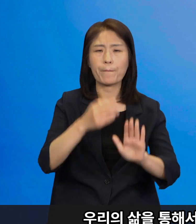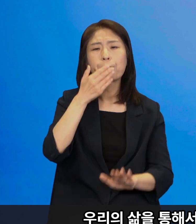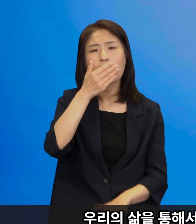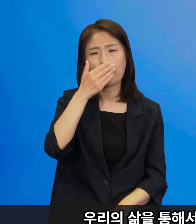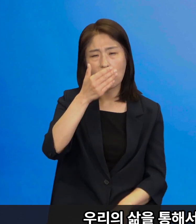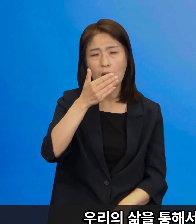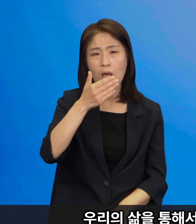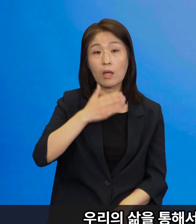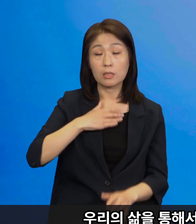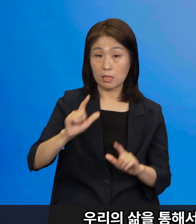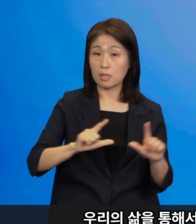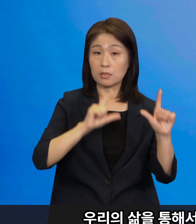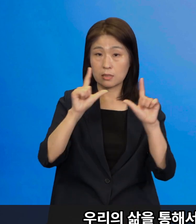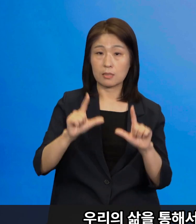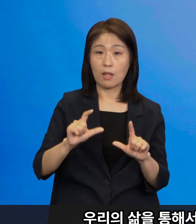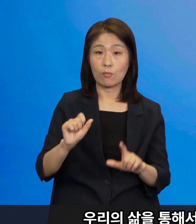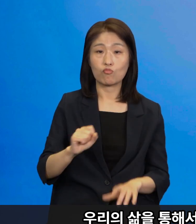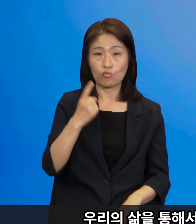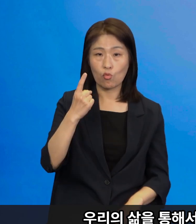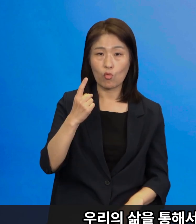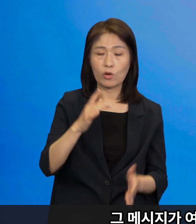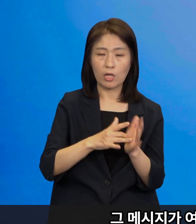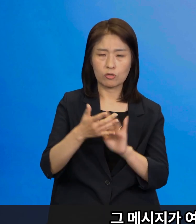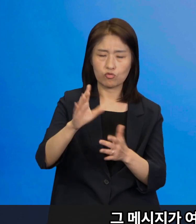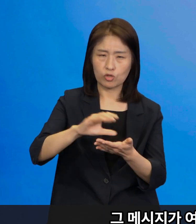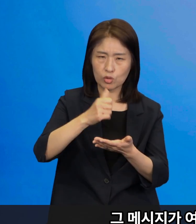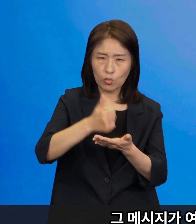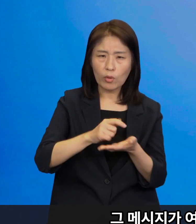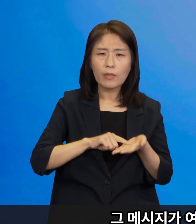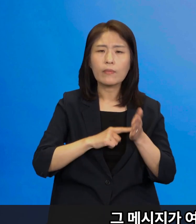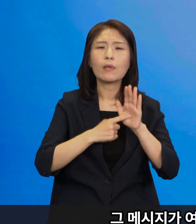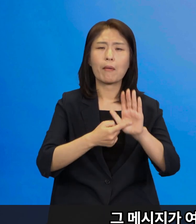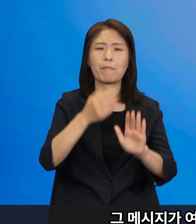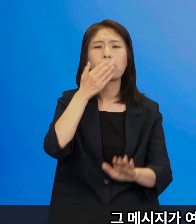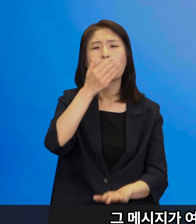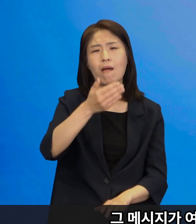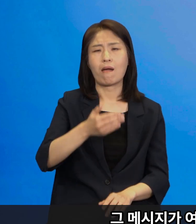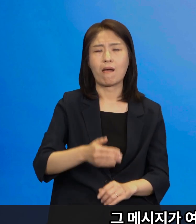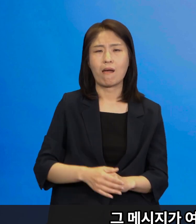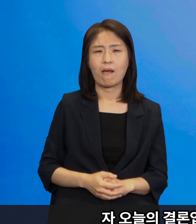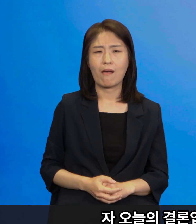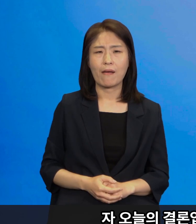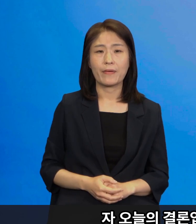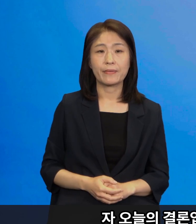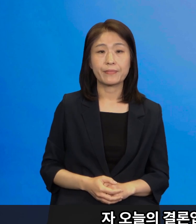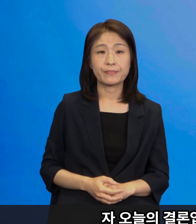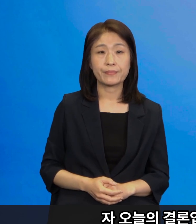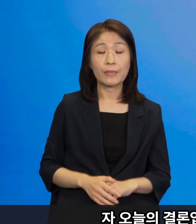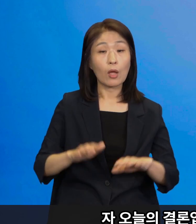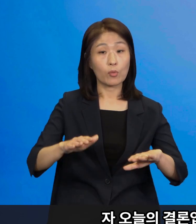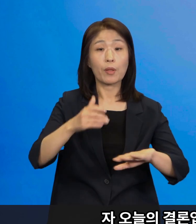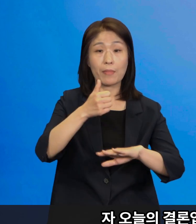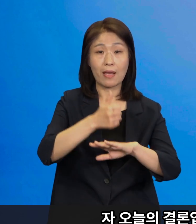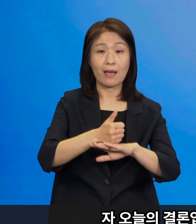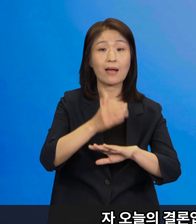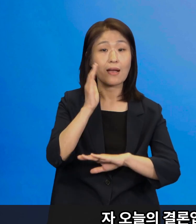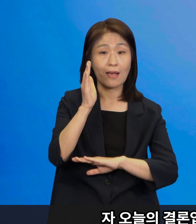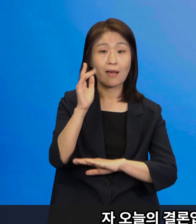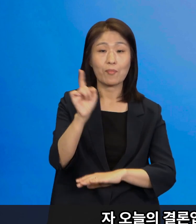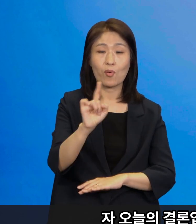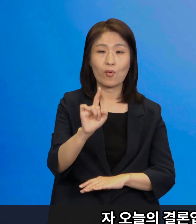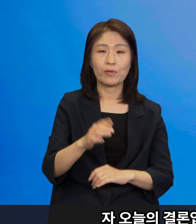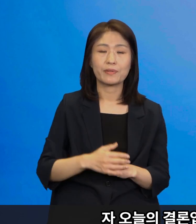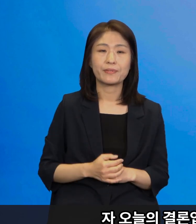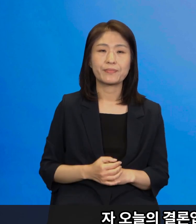우리의 삶을 통해서도 그렇게 주님은 드러나신다는 그 메시지가 여기에 숨겨진 은혜인 것이죠. 자, 오늘의 결론입니다. 자, 16절